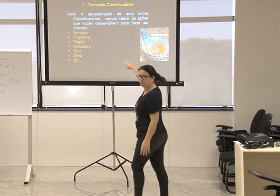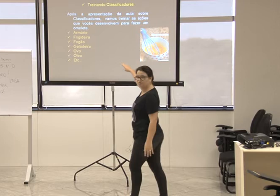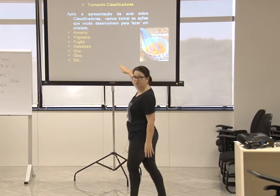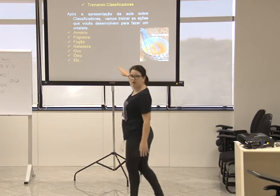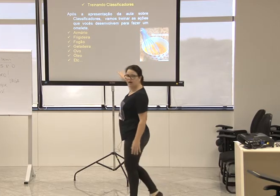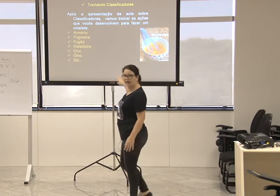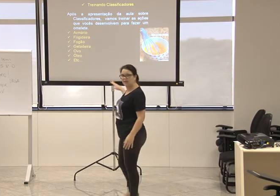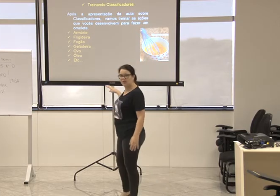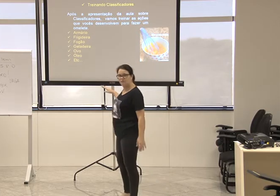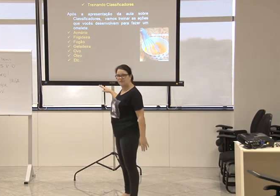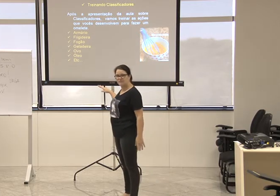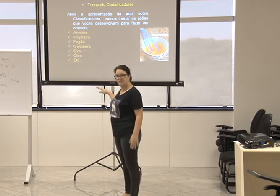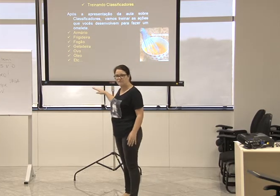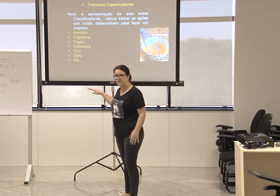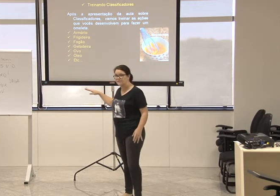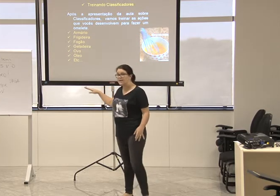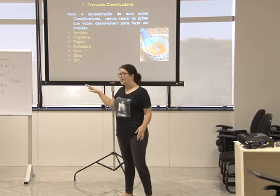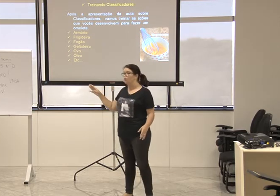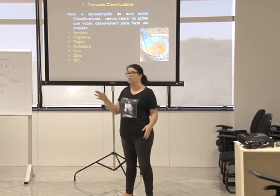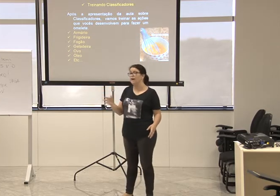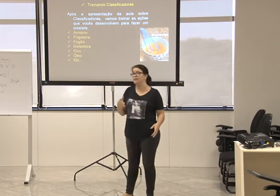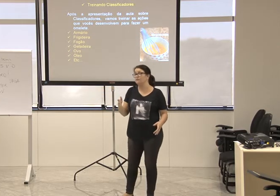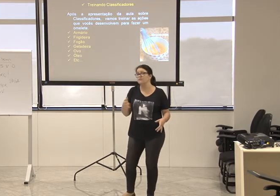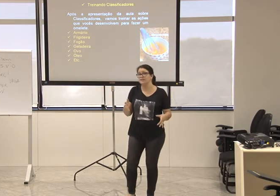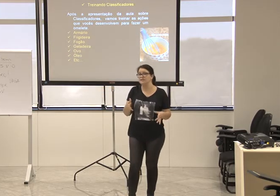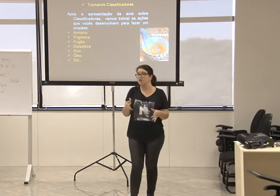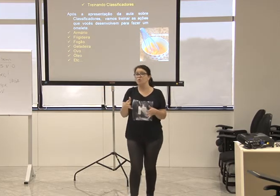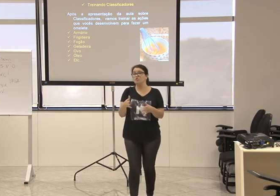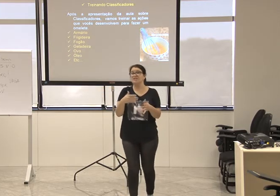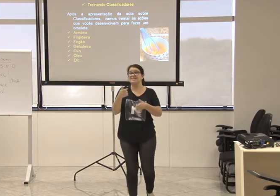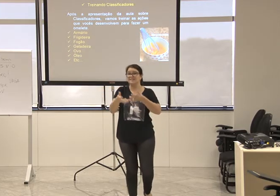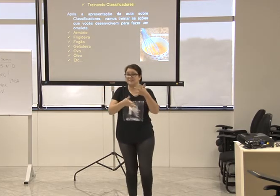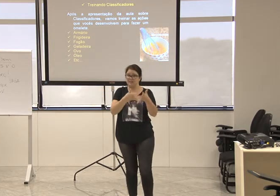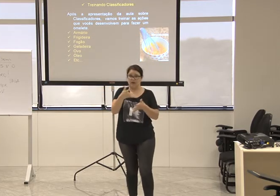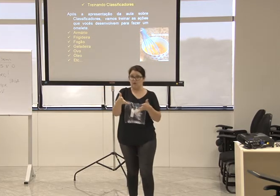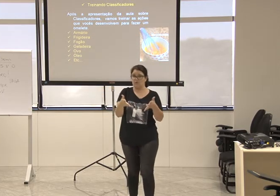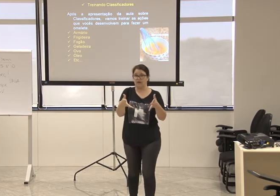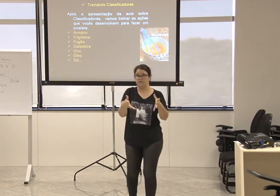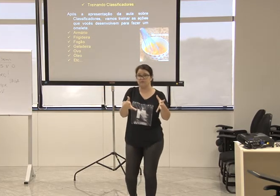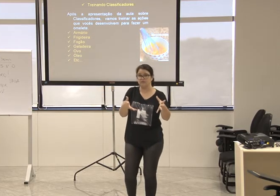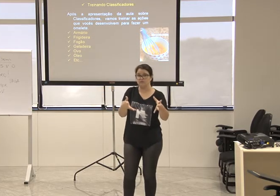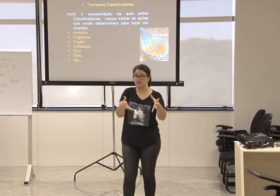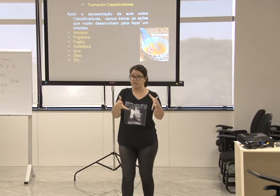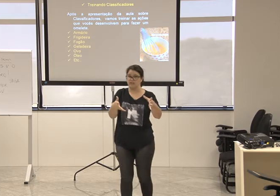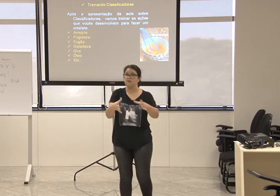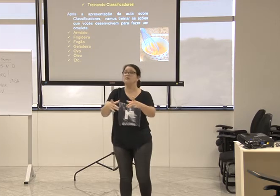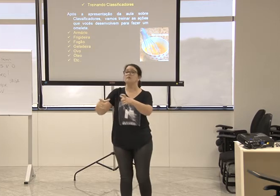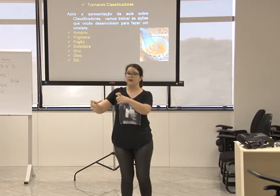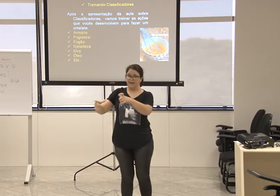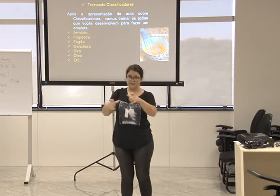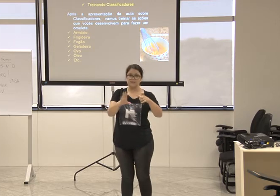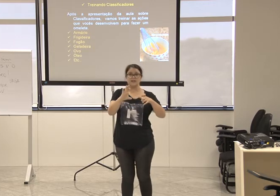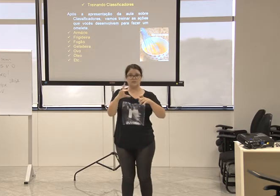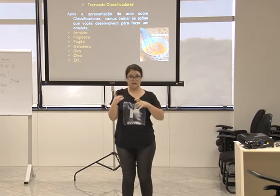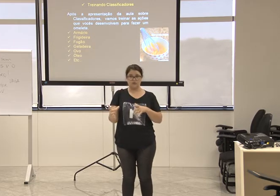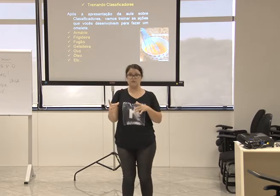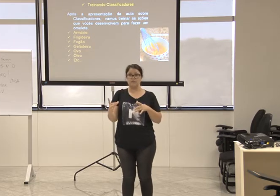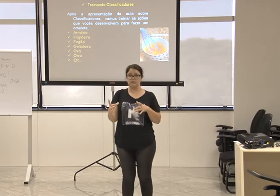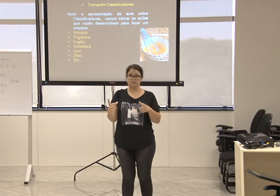conjunto aqui que eu fiz para vocês. Eu não quero que vocês utilizem sinal, eu quero que vocês utilizem esses classificadores que eu mostrei para vocês.